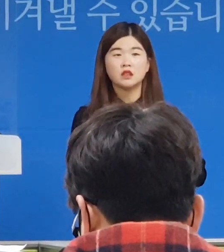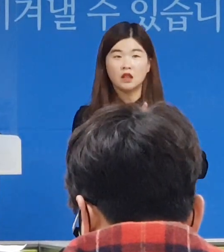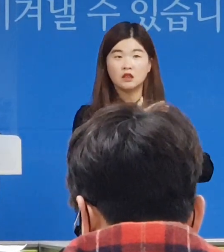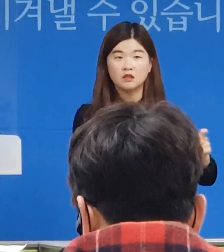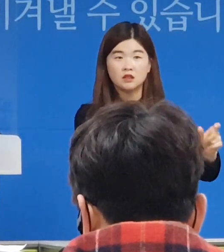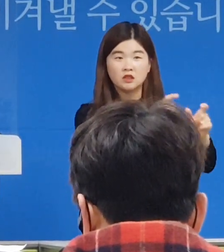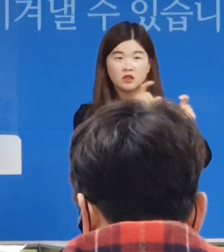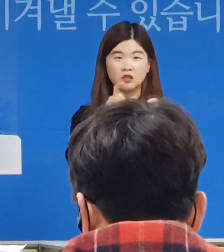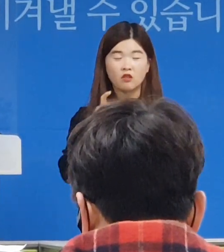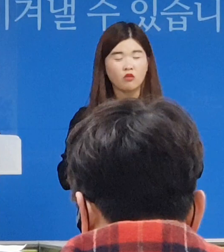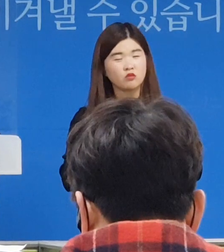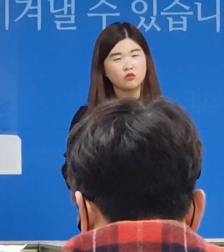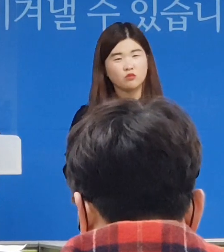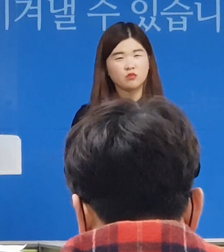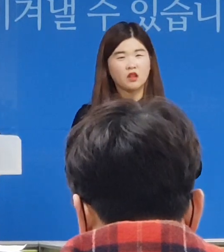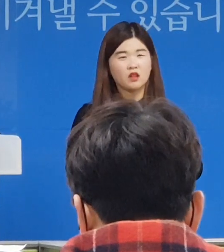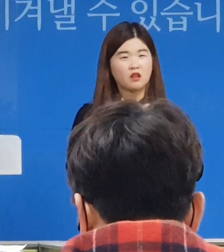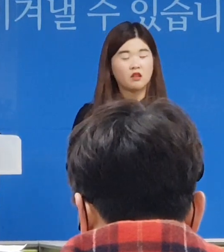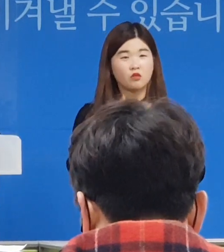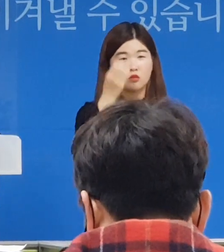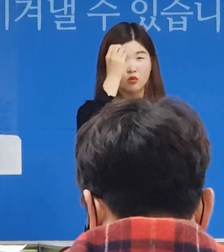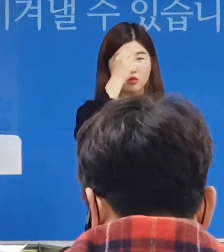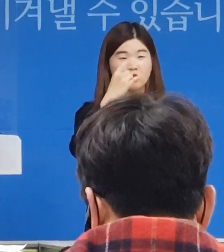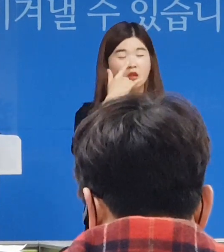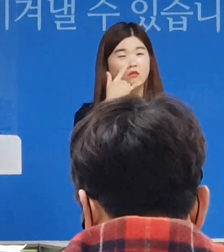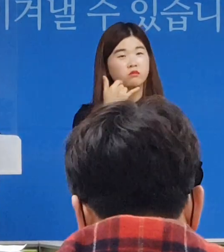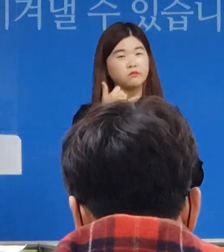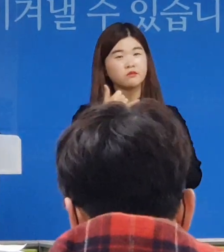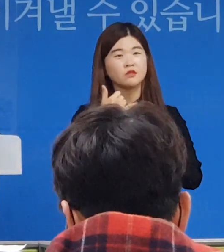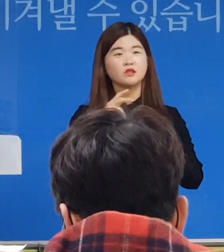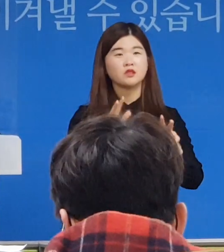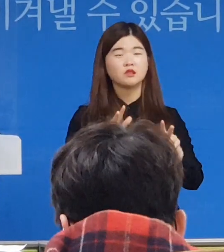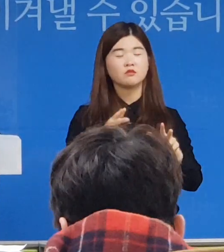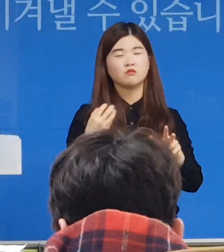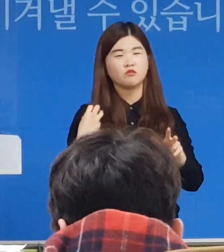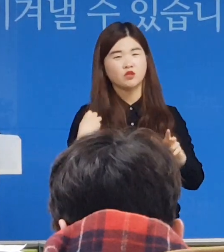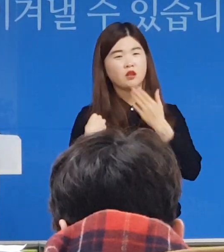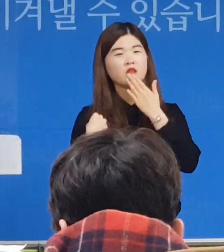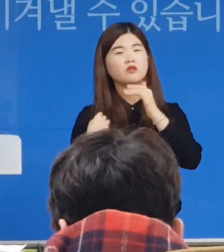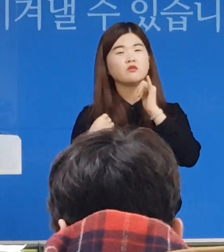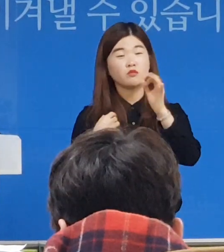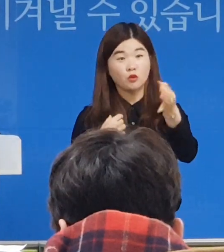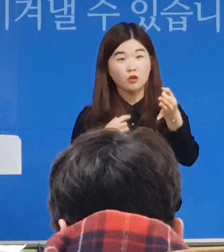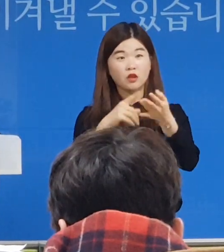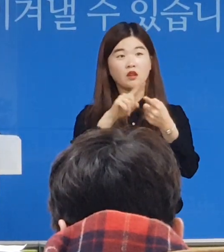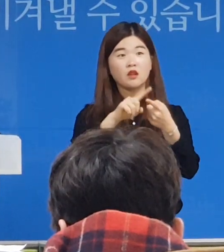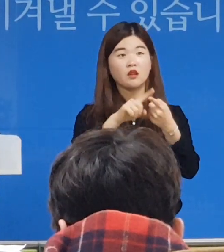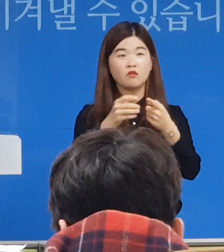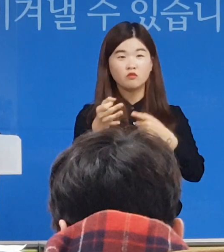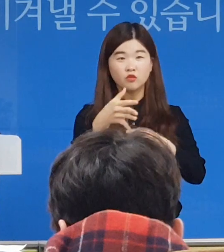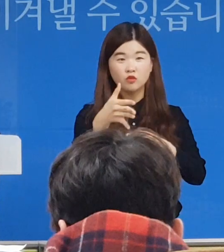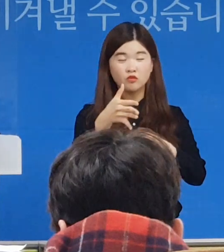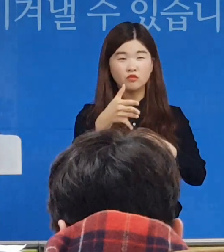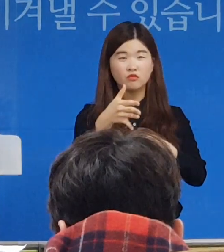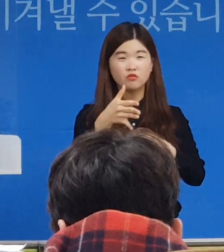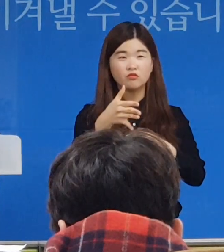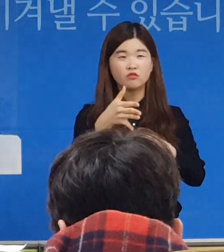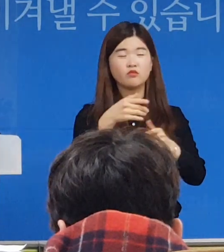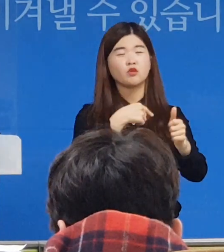지역은 제주도와 달리 고교 잔여학비 보조수당 등 현재 부담하고 있는 금액에 대해 무상교육으로 면제받게